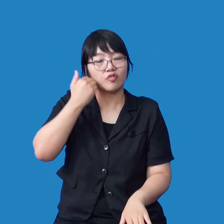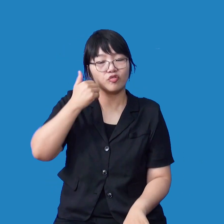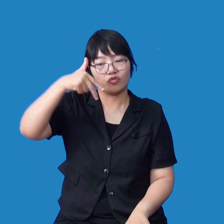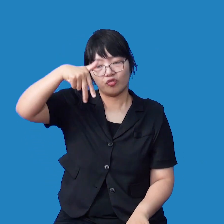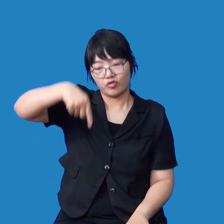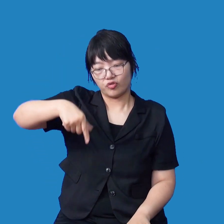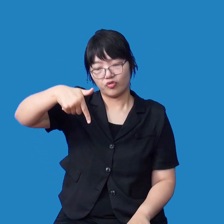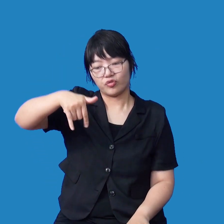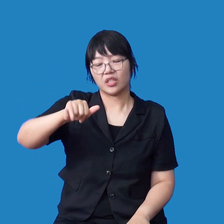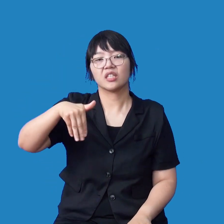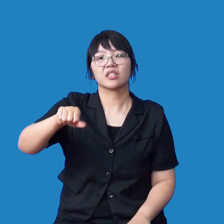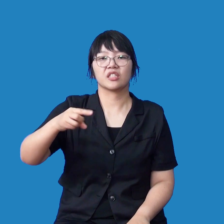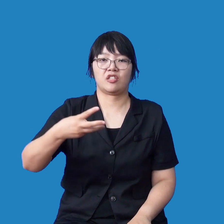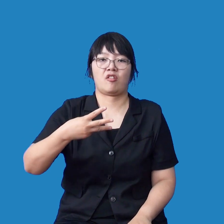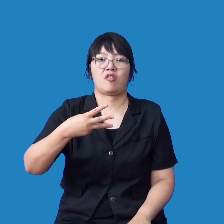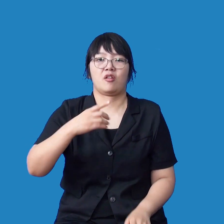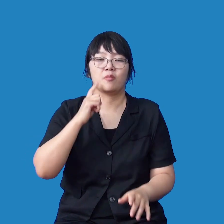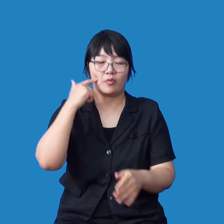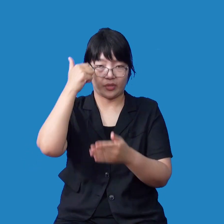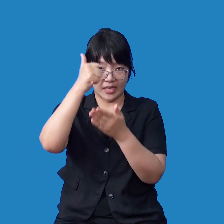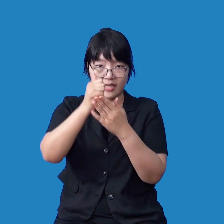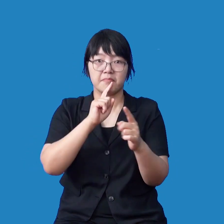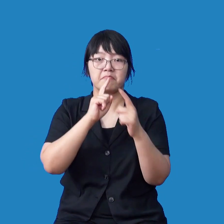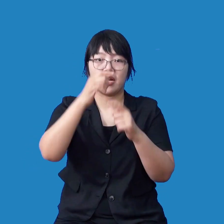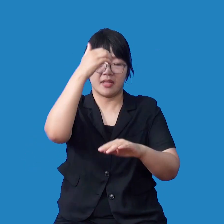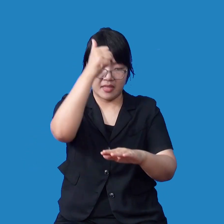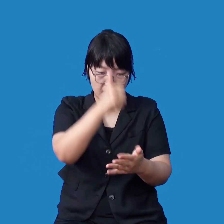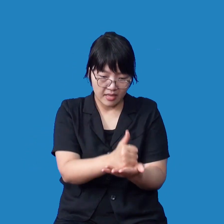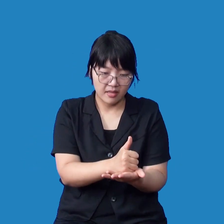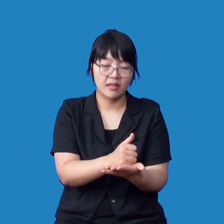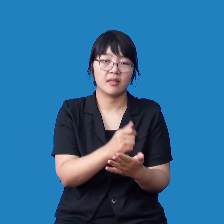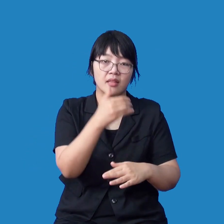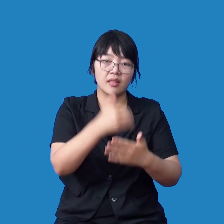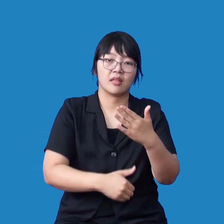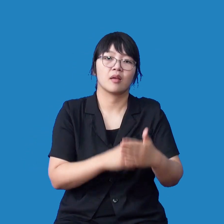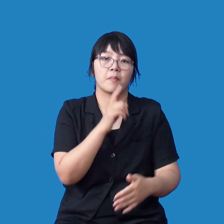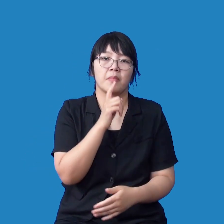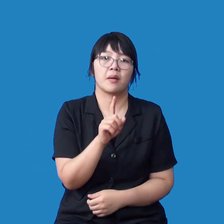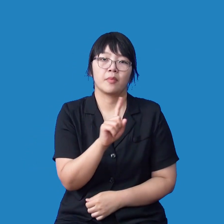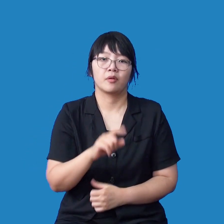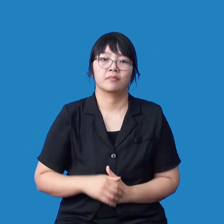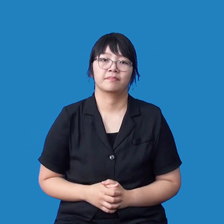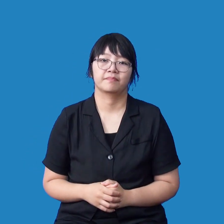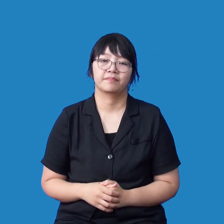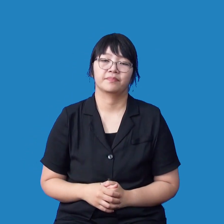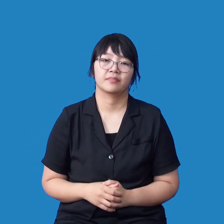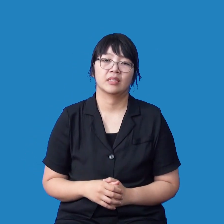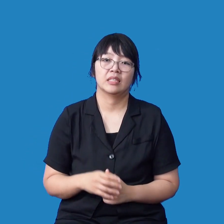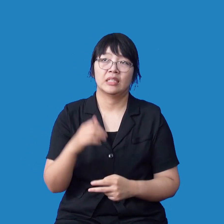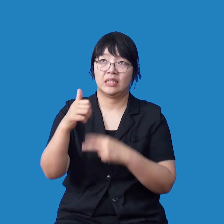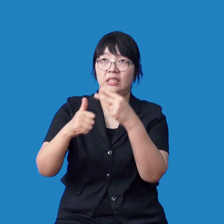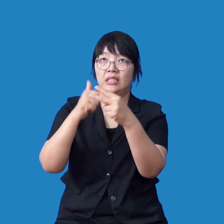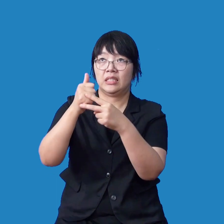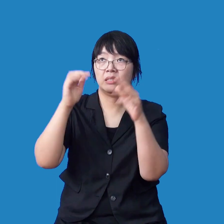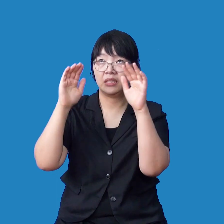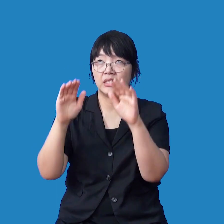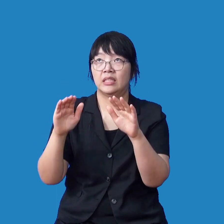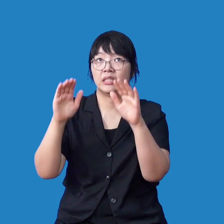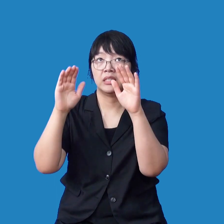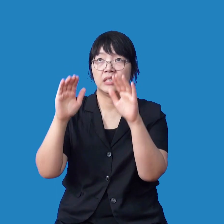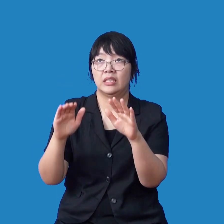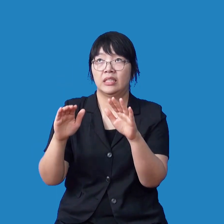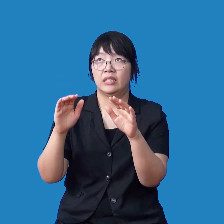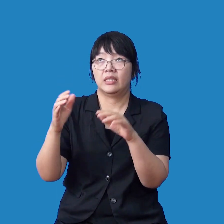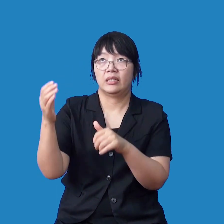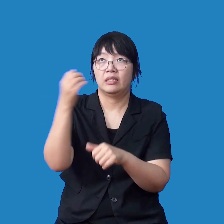목사님은 이런 말을 남깁니다. 이게 신사참배를 앞두고 체포되기 직전에